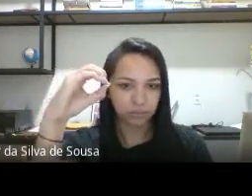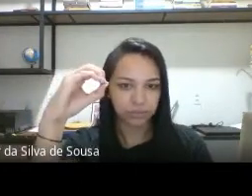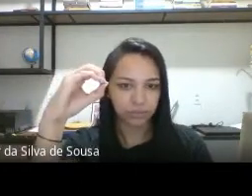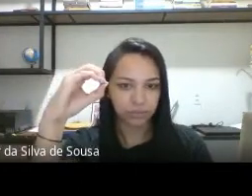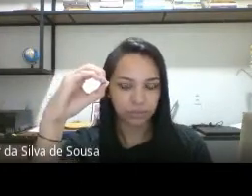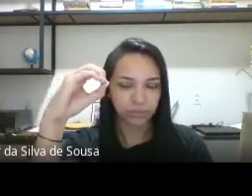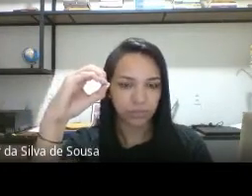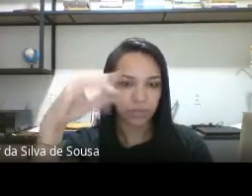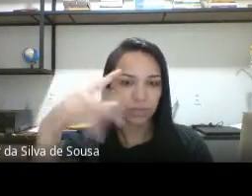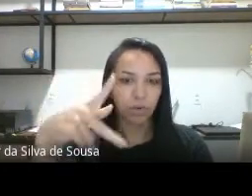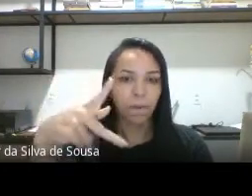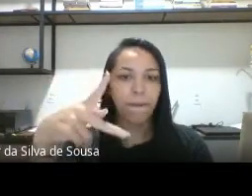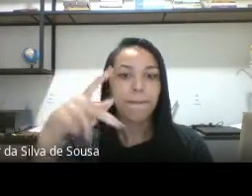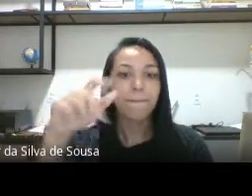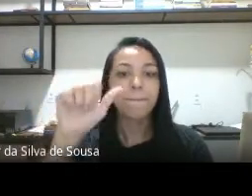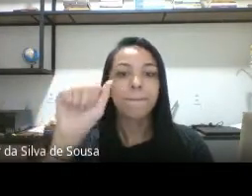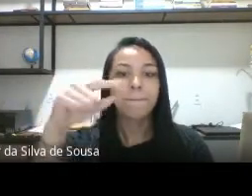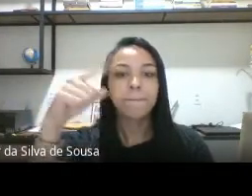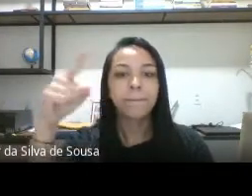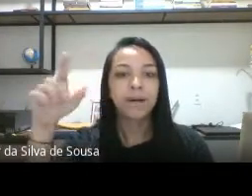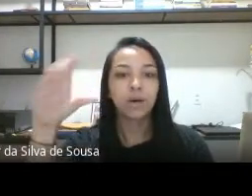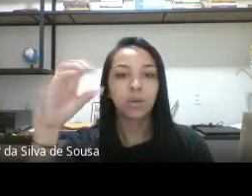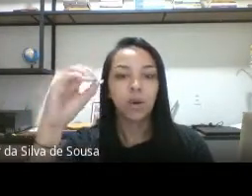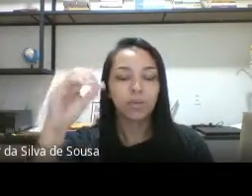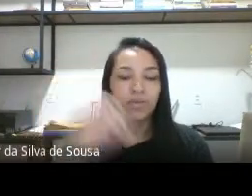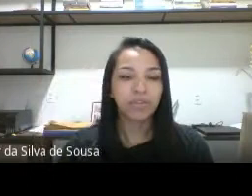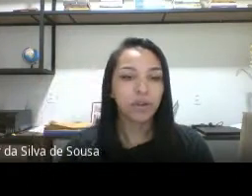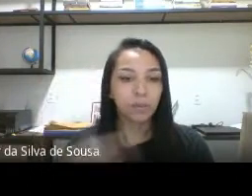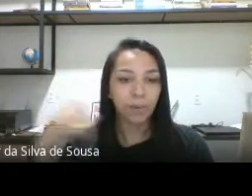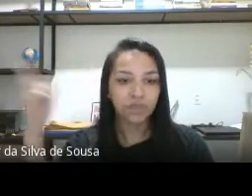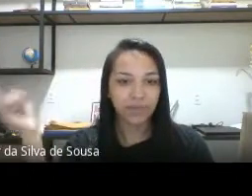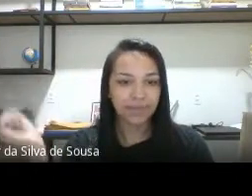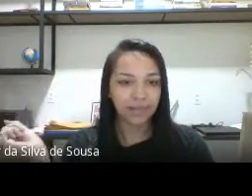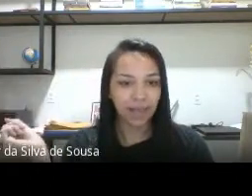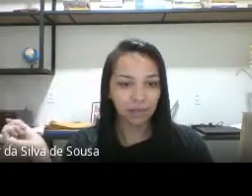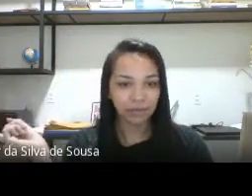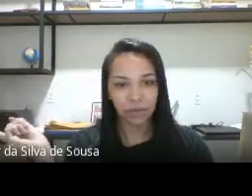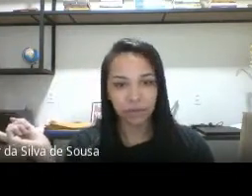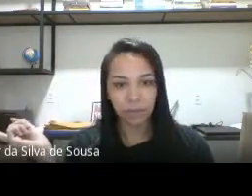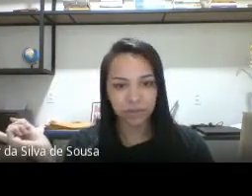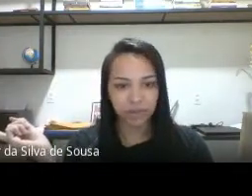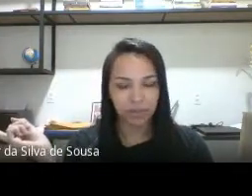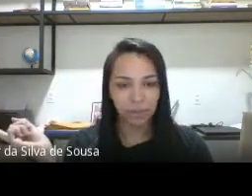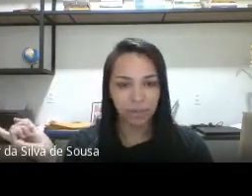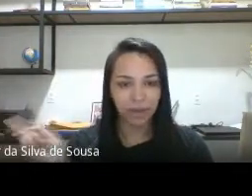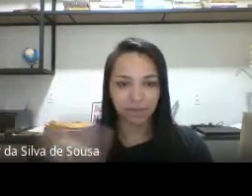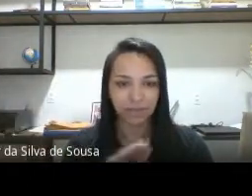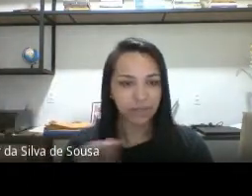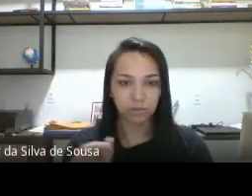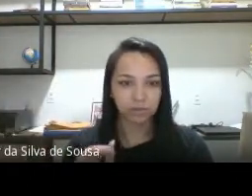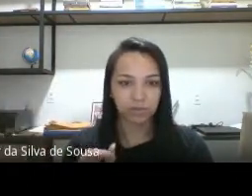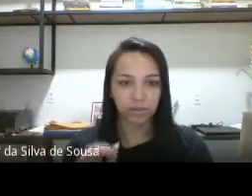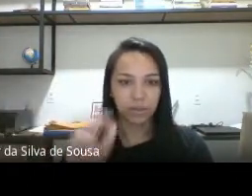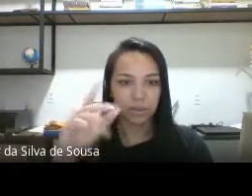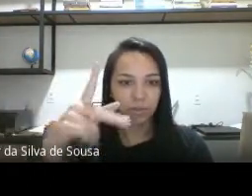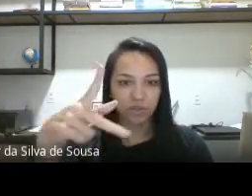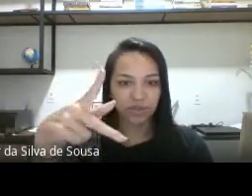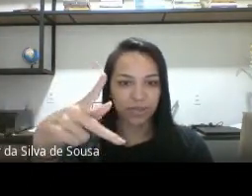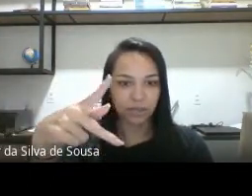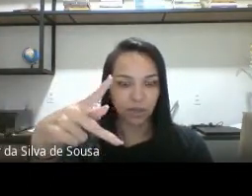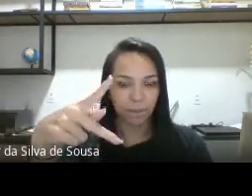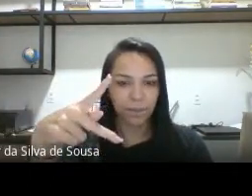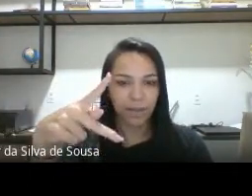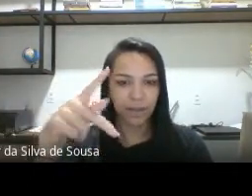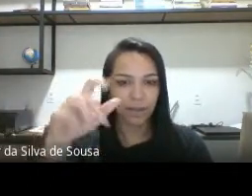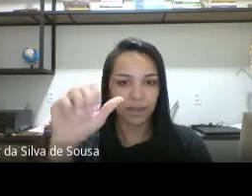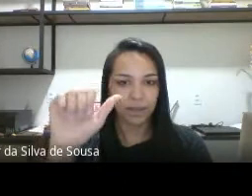ó. Bom? Pão. Professora, eu não posso fazer lá no final, depois que eu terminar a palavra? Não. Não pode fazer isso